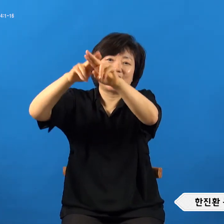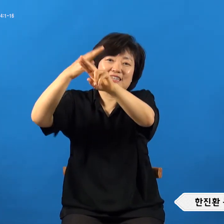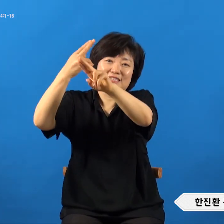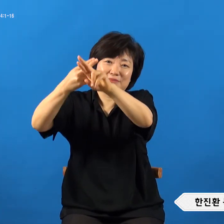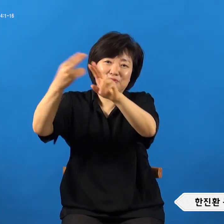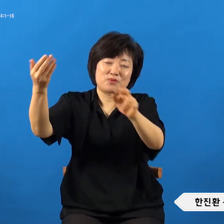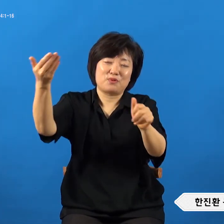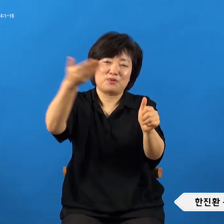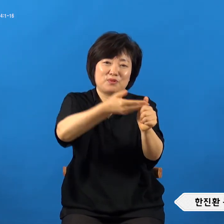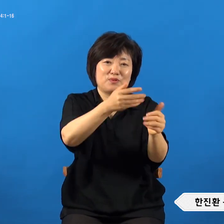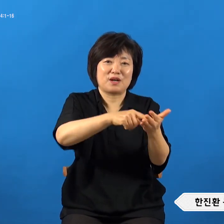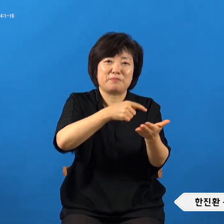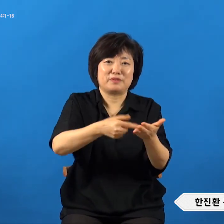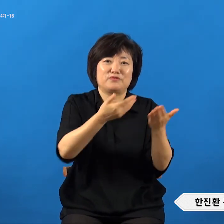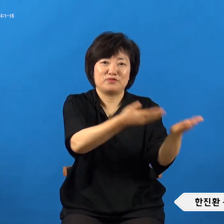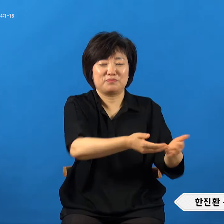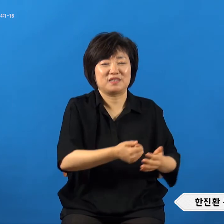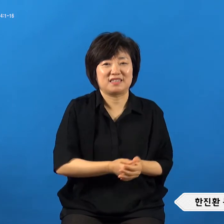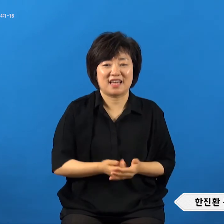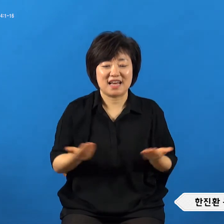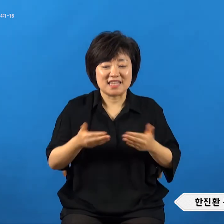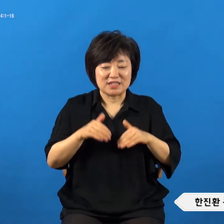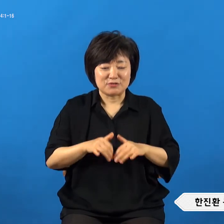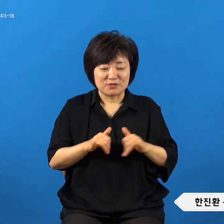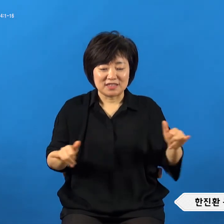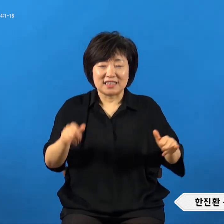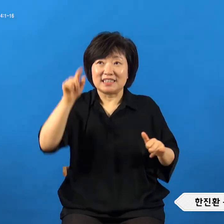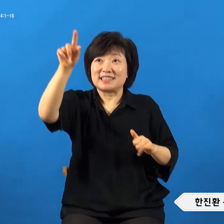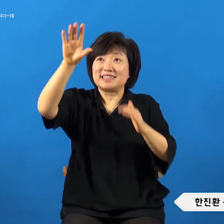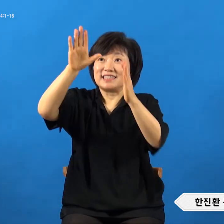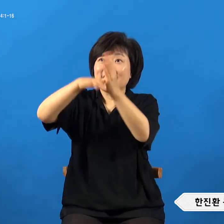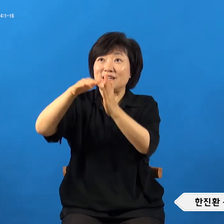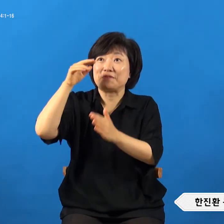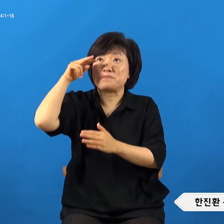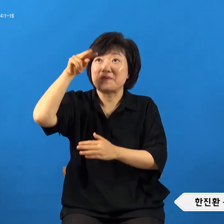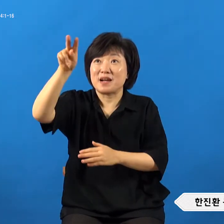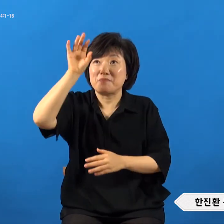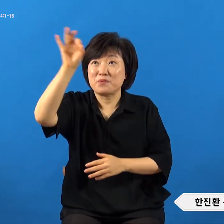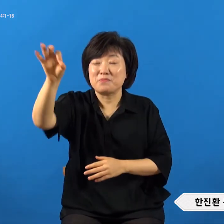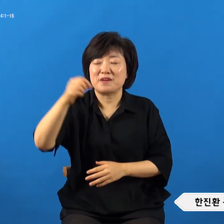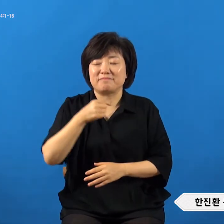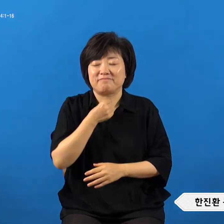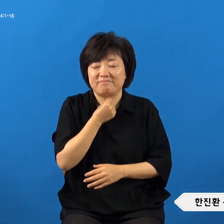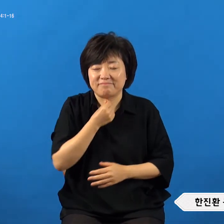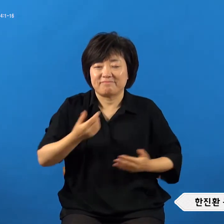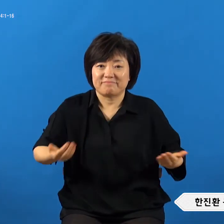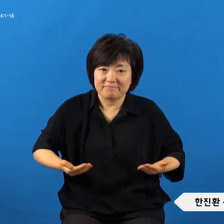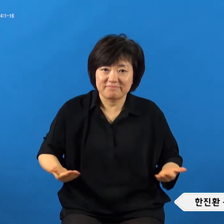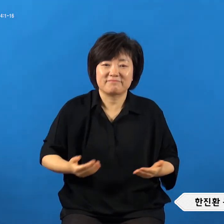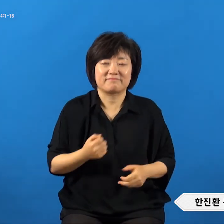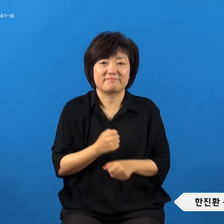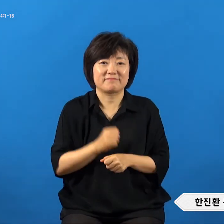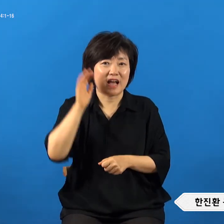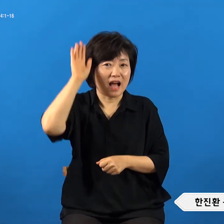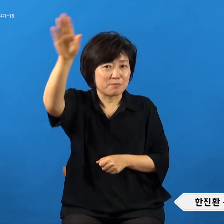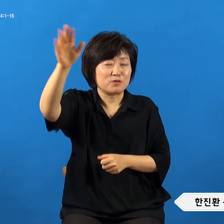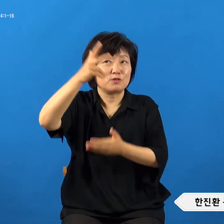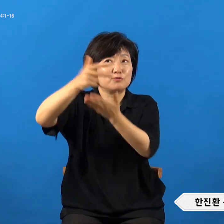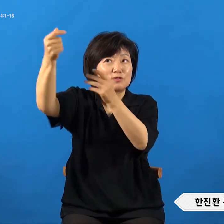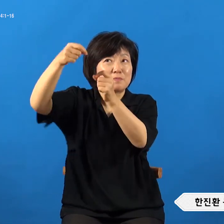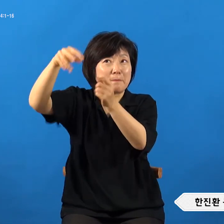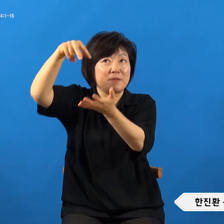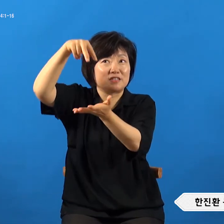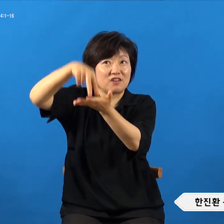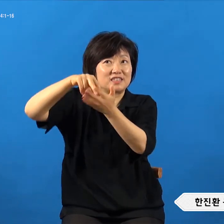말입니다. 우리 일꾼들은 그 순간을 바라보면서 일해야 합니다. 내가 장차 주님 앞에